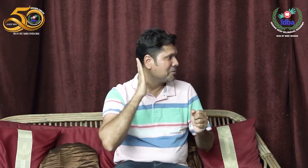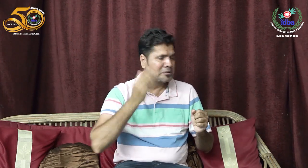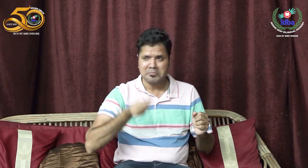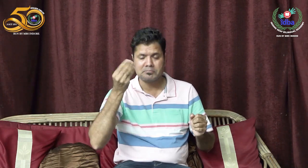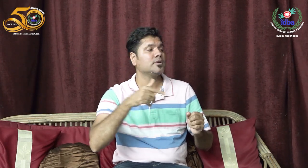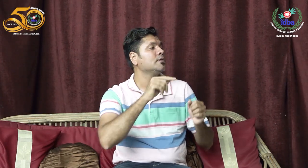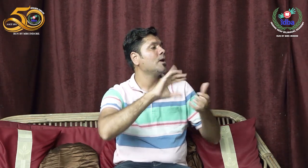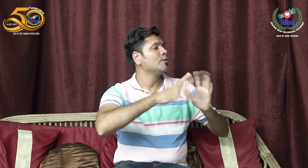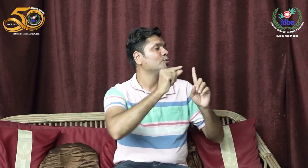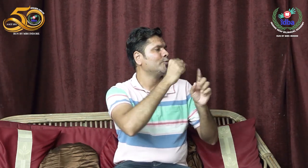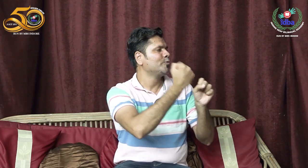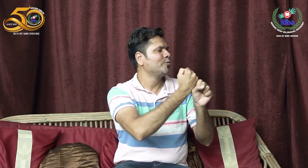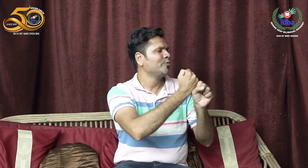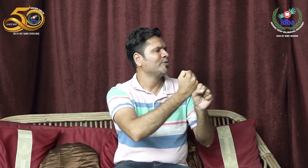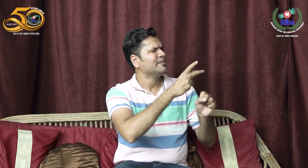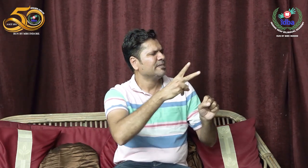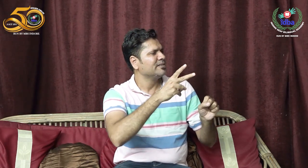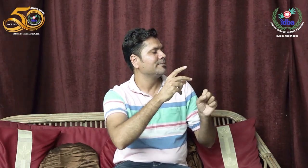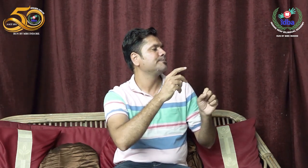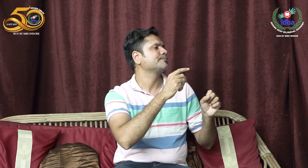बट मैंने मेहनत करी, और अब मैं चाहता हूँ कि